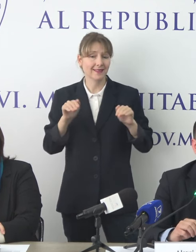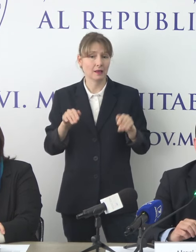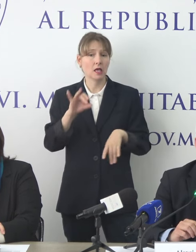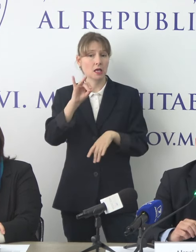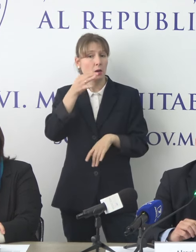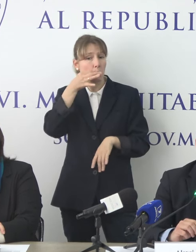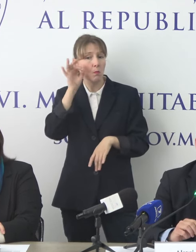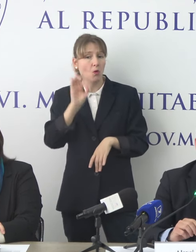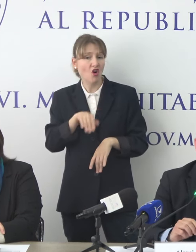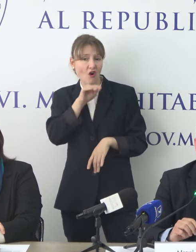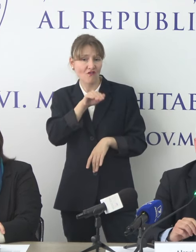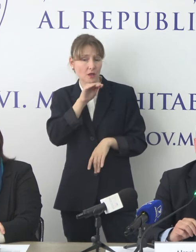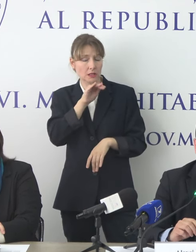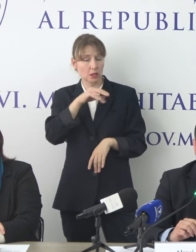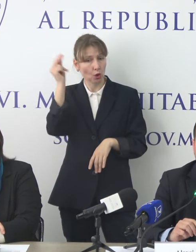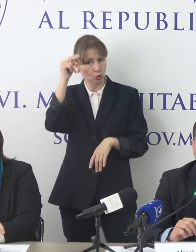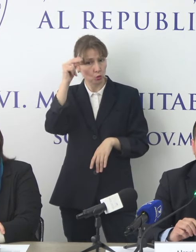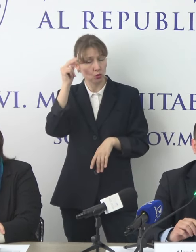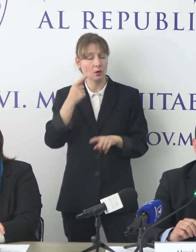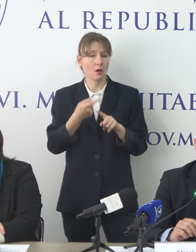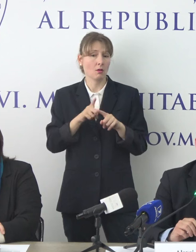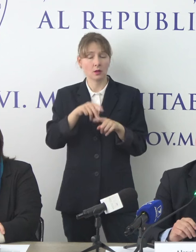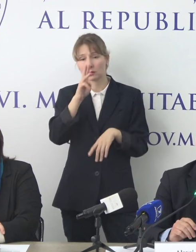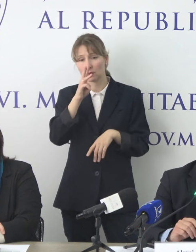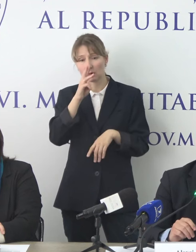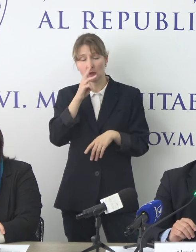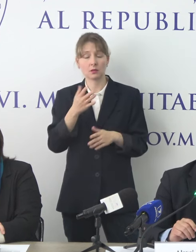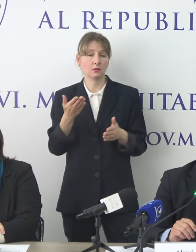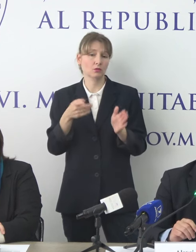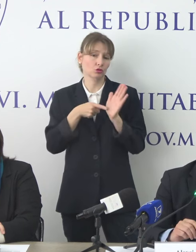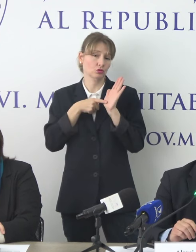studii superioare, salariul este de